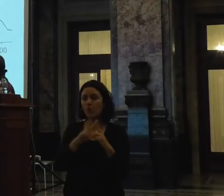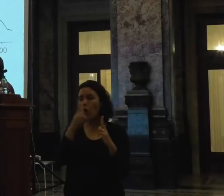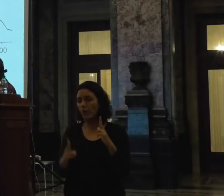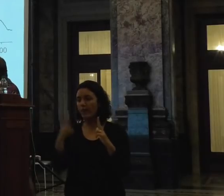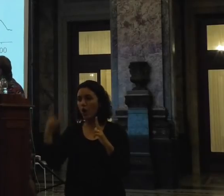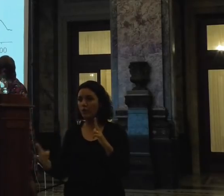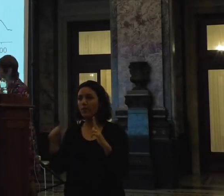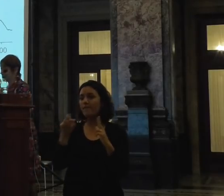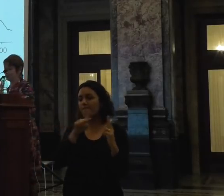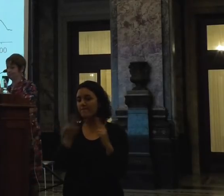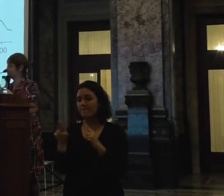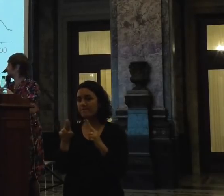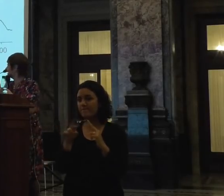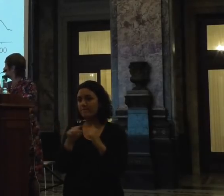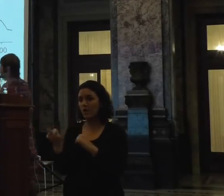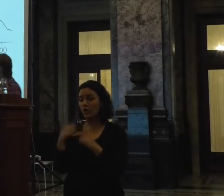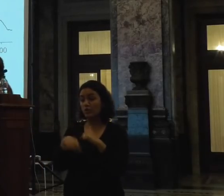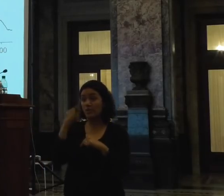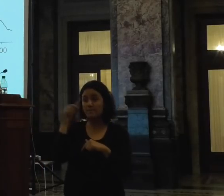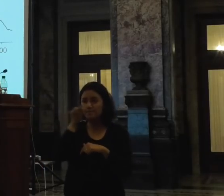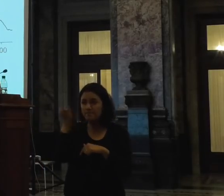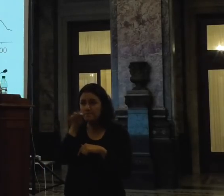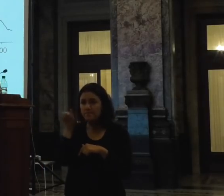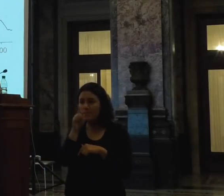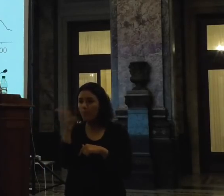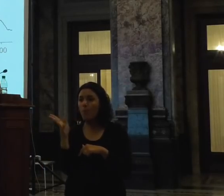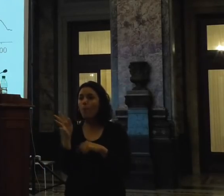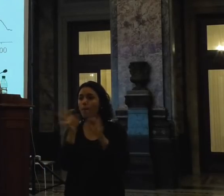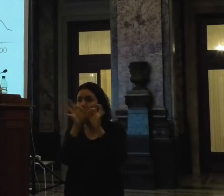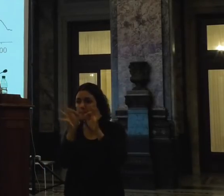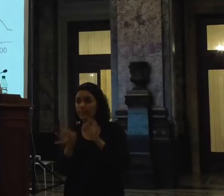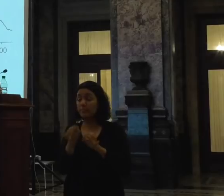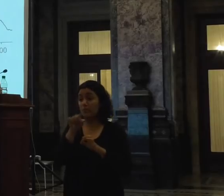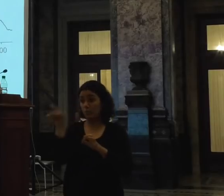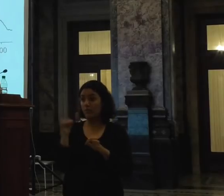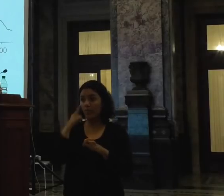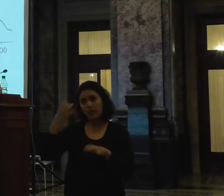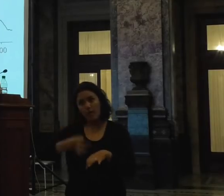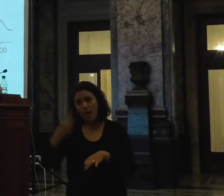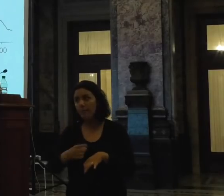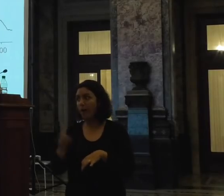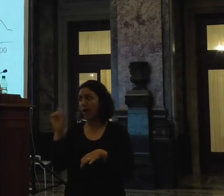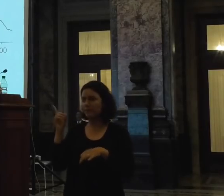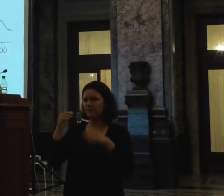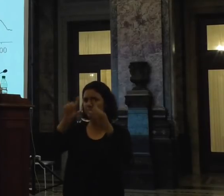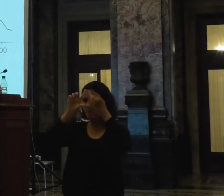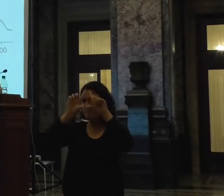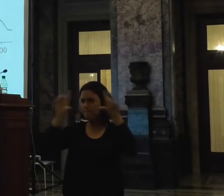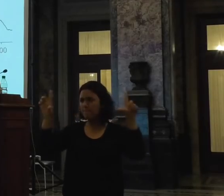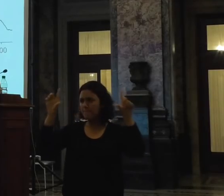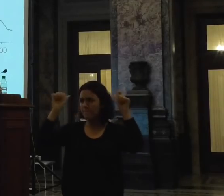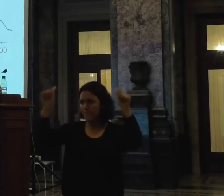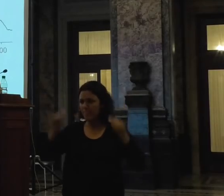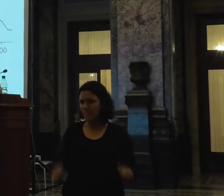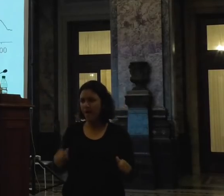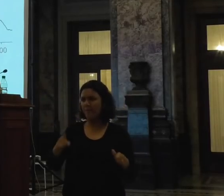vimos las microsacadas también, y aquí sí creo que me van a tener que creer porque la pantalla está muy mal. Aquí vemos la